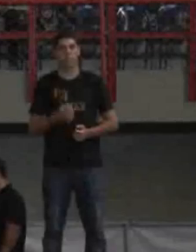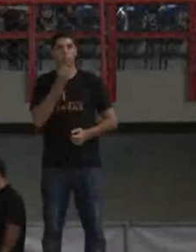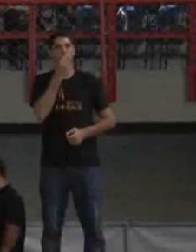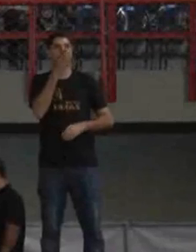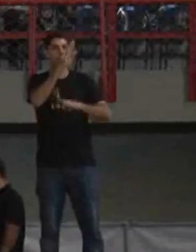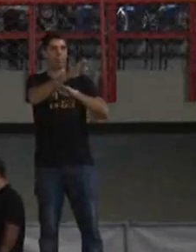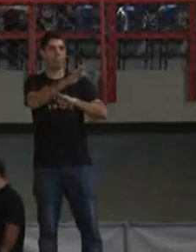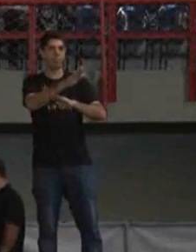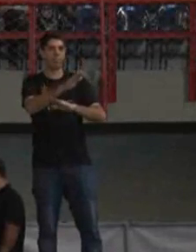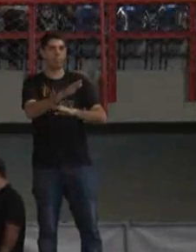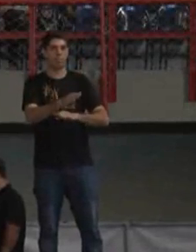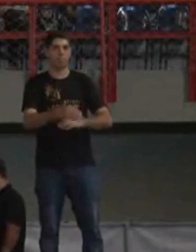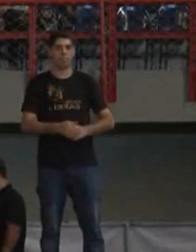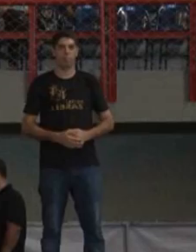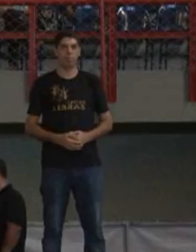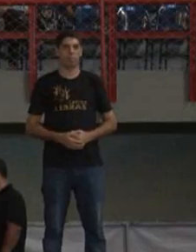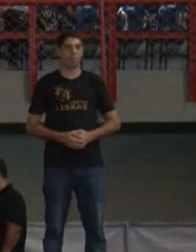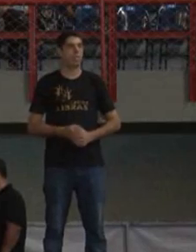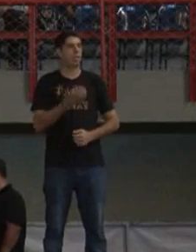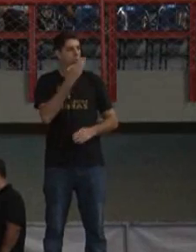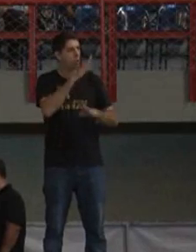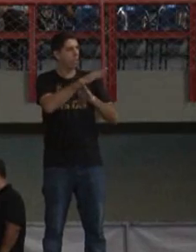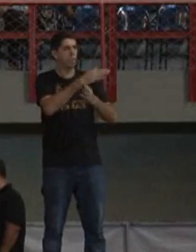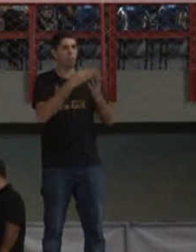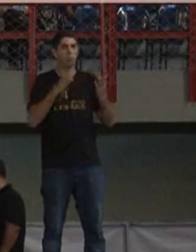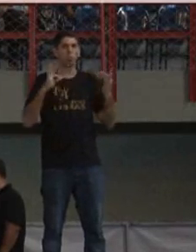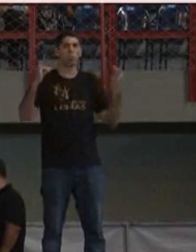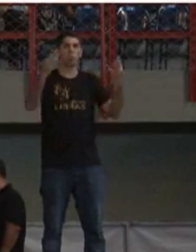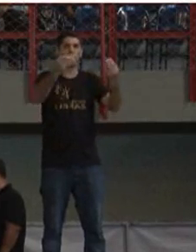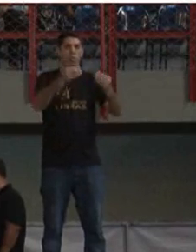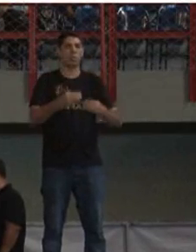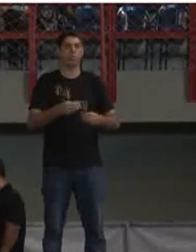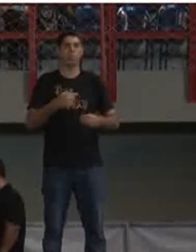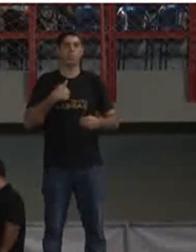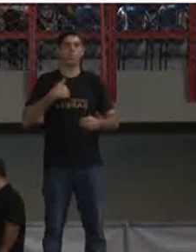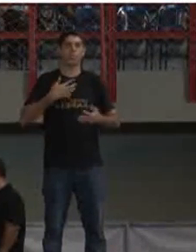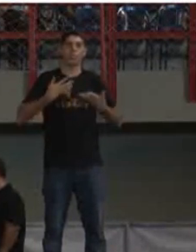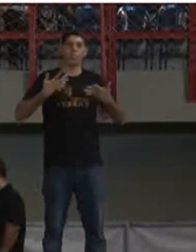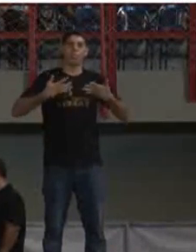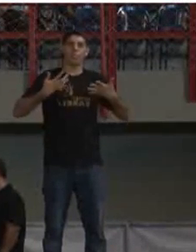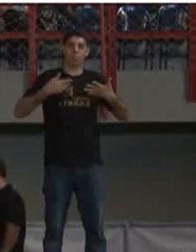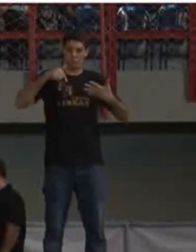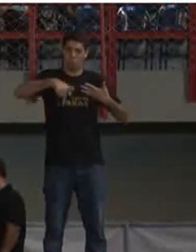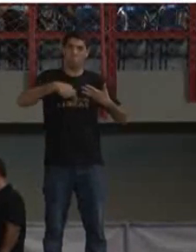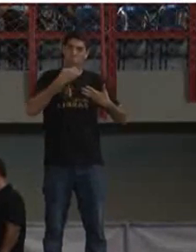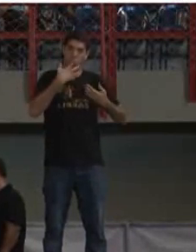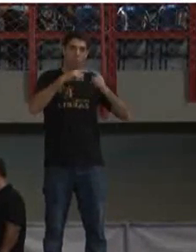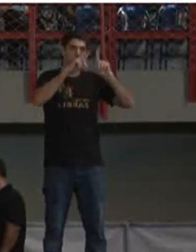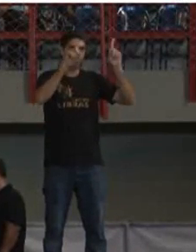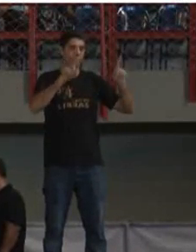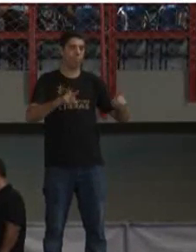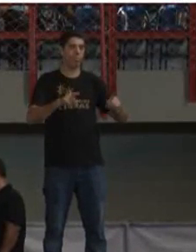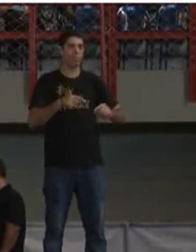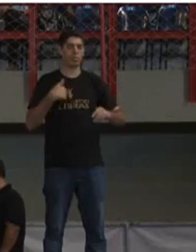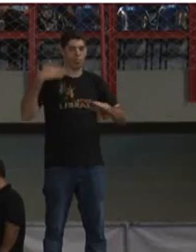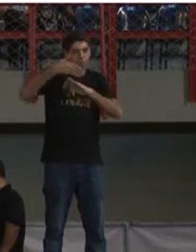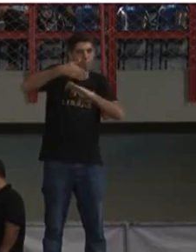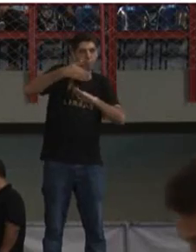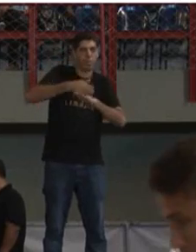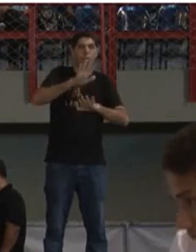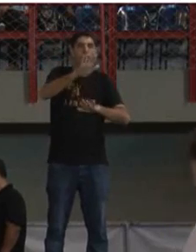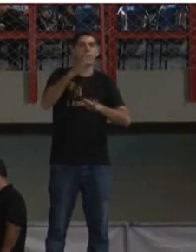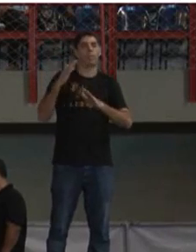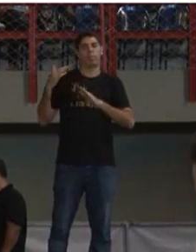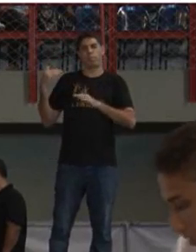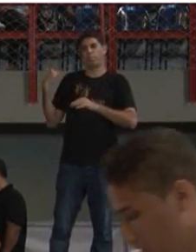Boa tarde a todos. Alegria participar desse projeto. Pediram que eu